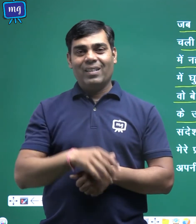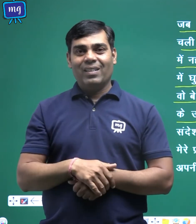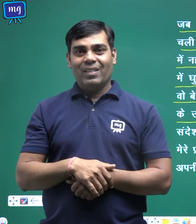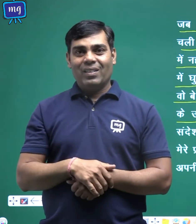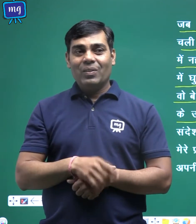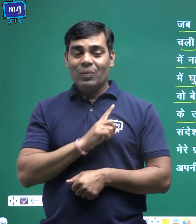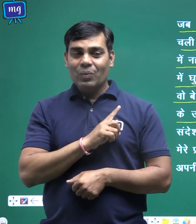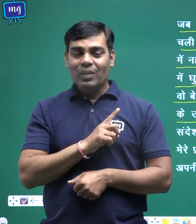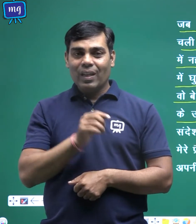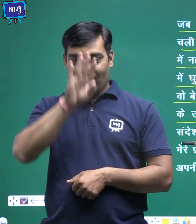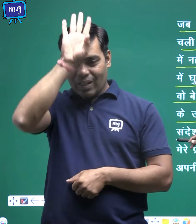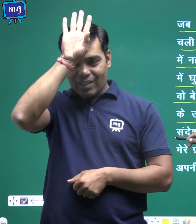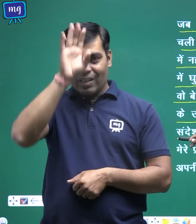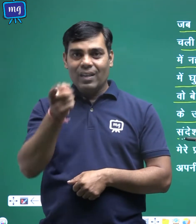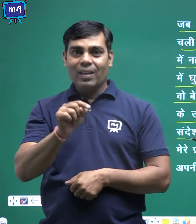दूसरे राजा ने